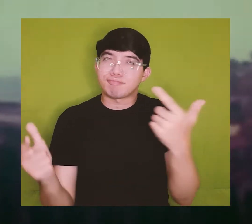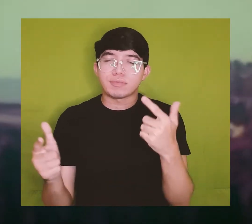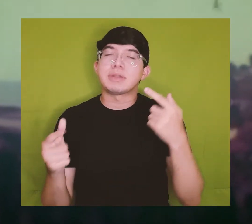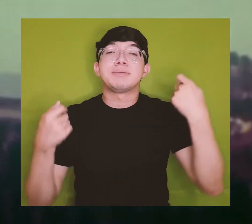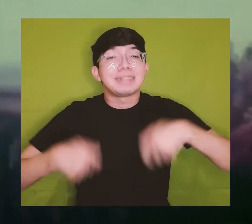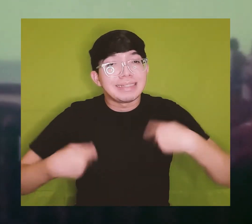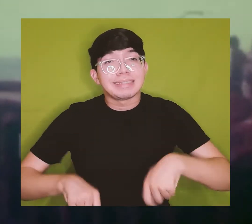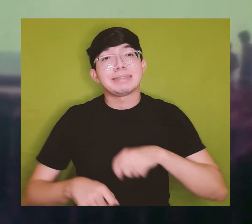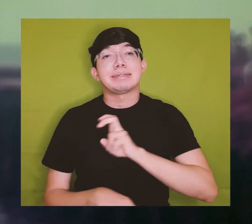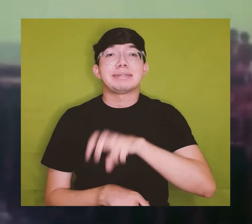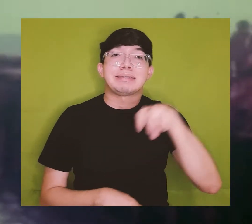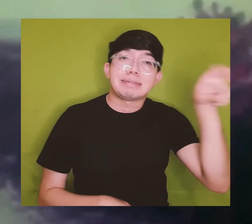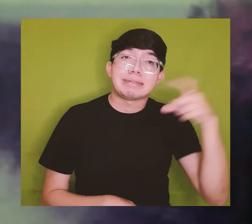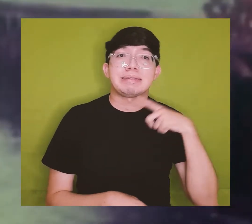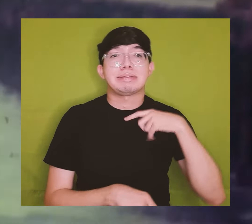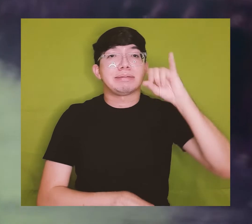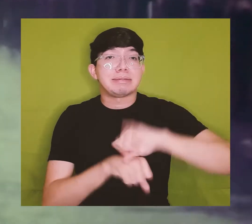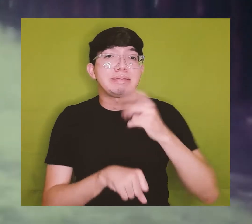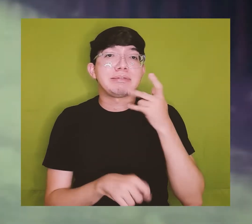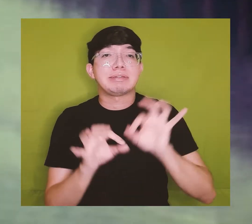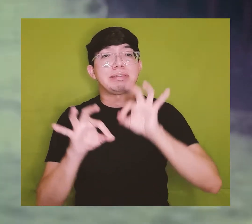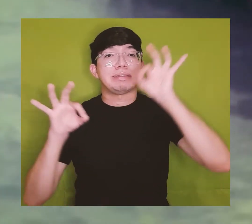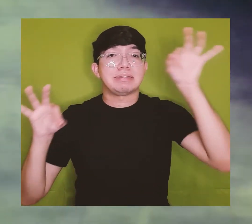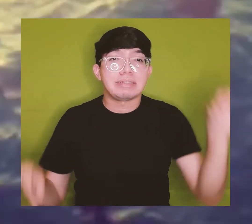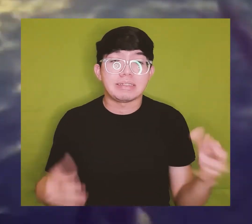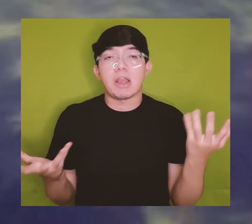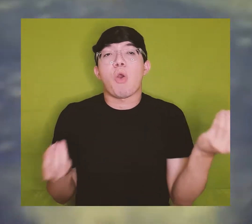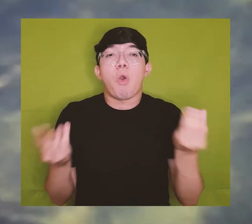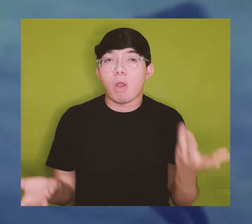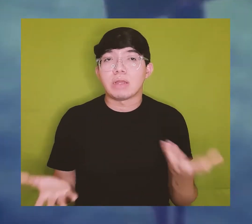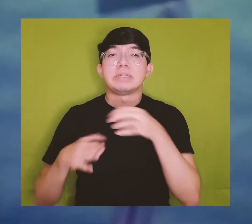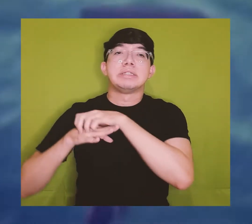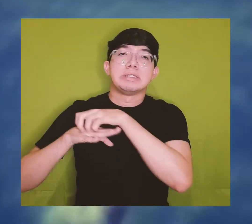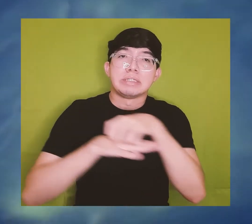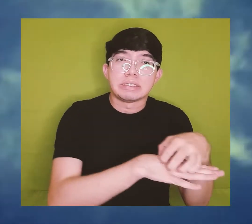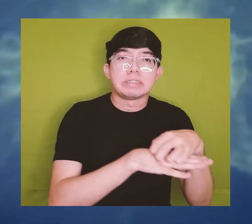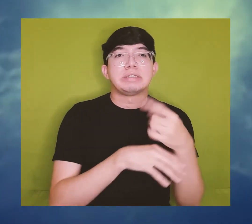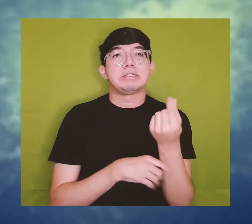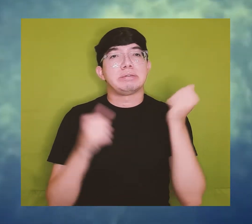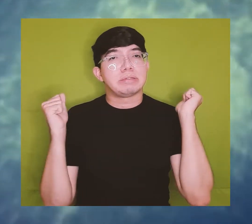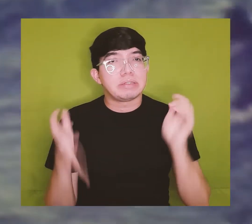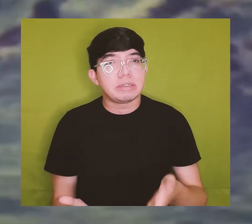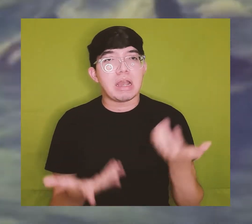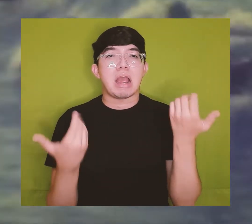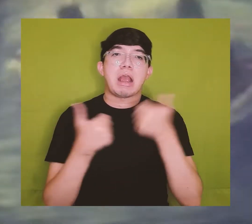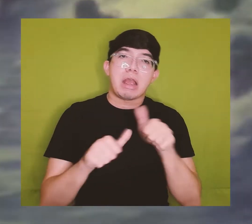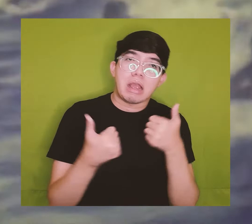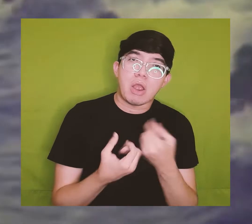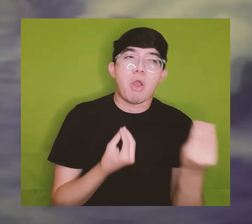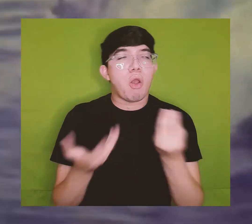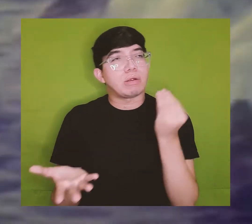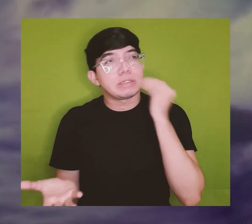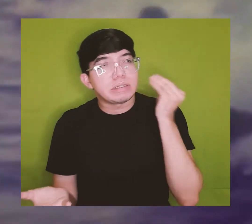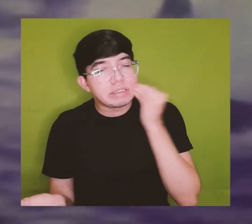Fortaleza, né? E fora isso que é uma grande questão, essa questão do deslocamento, porque tem a questão do custo, tem a questão do acesso,